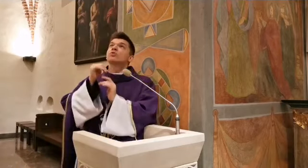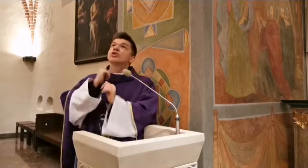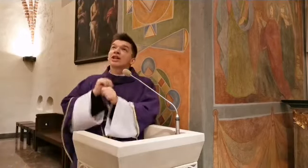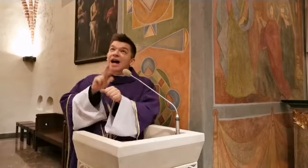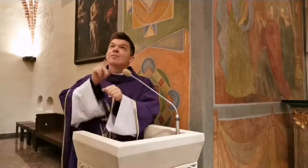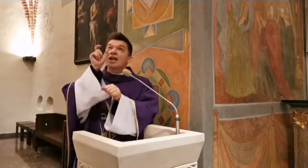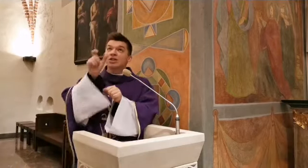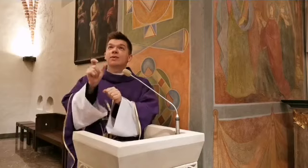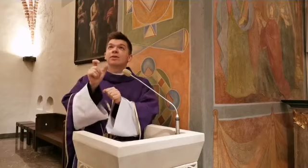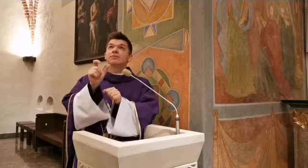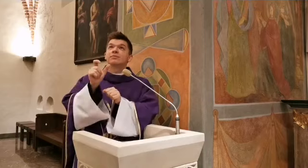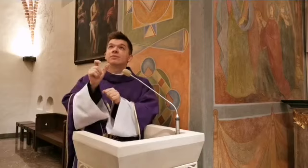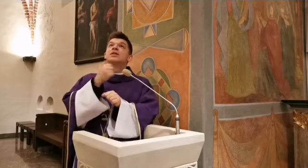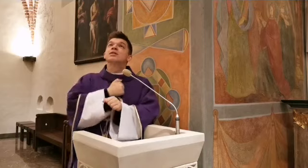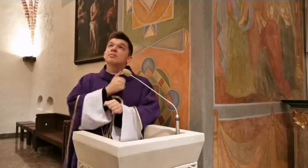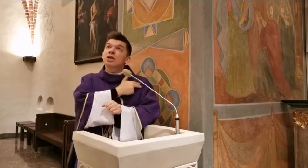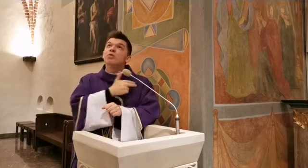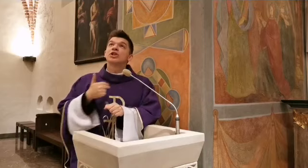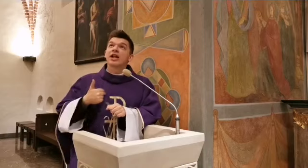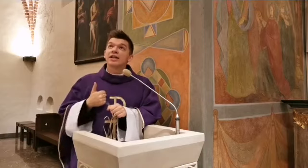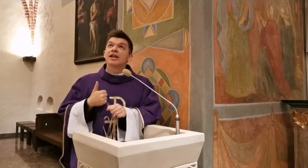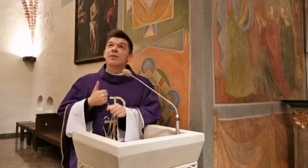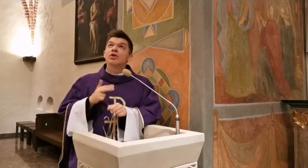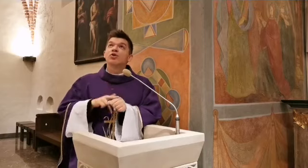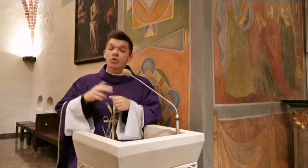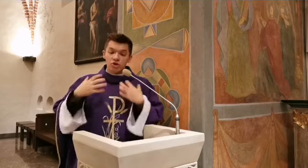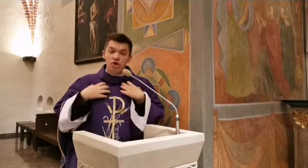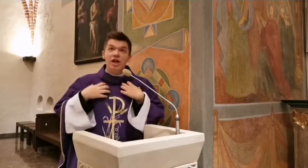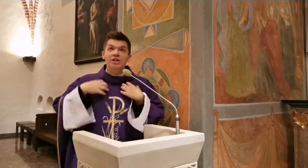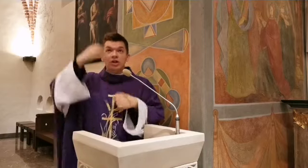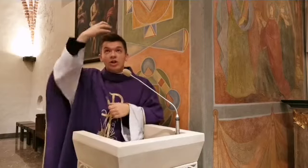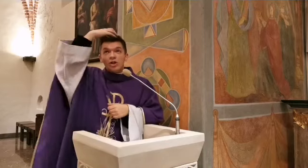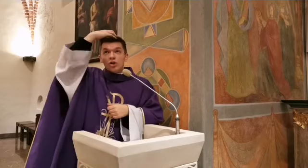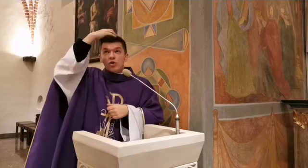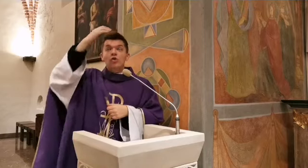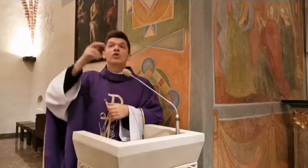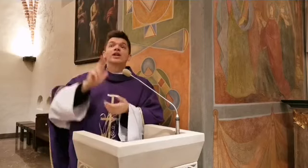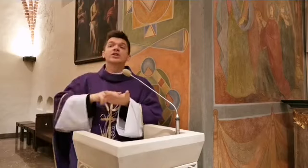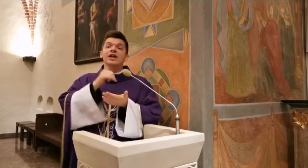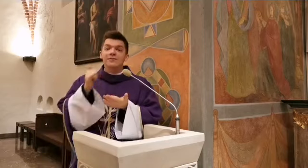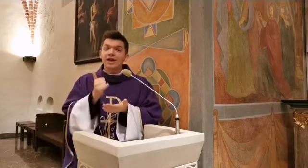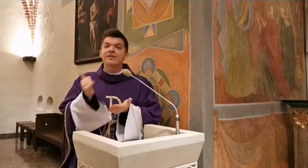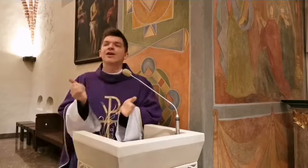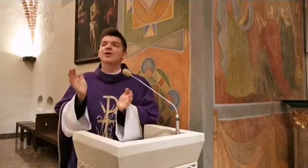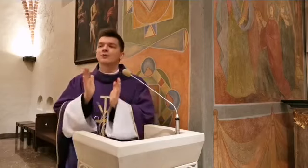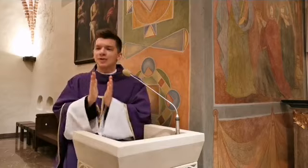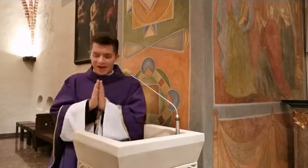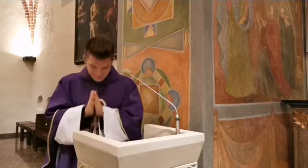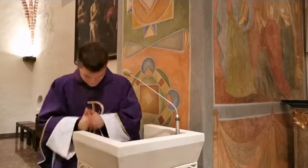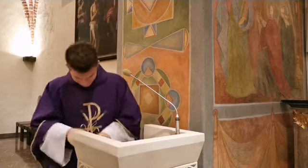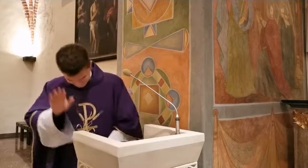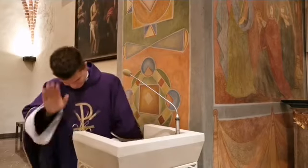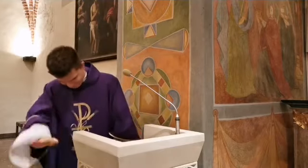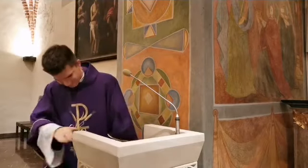Panie Jezu, czekamy na Ciebie. Zmiłuj się nad nami, który żyjesz i królujesz na wieki wieku.